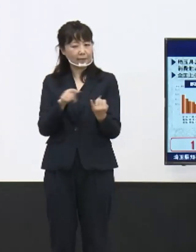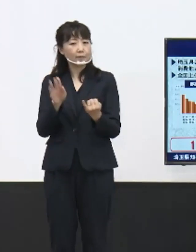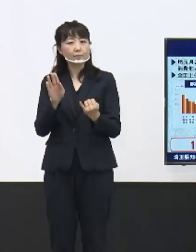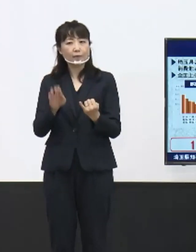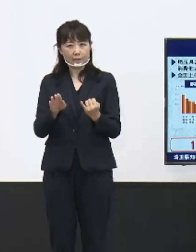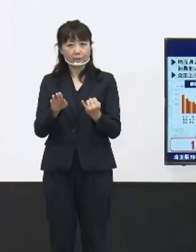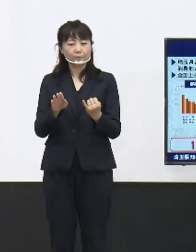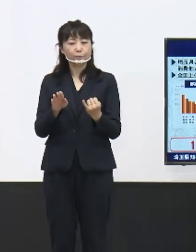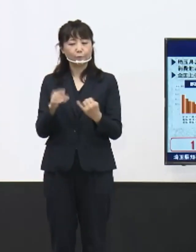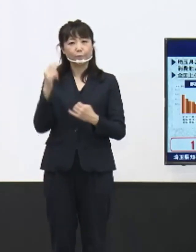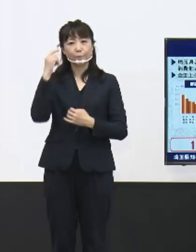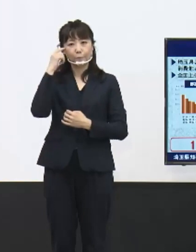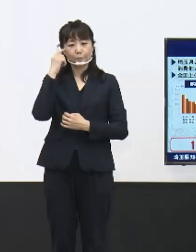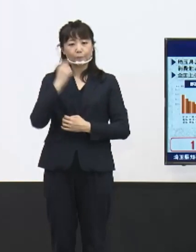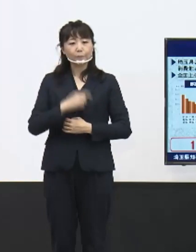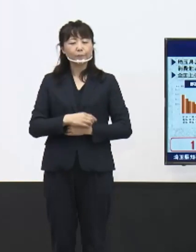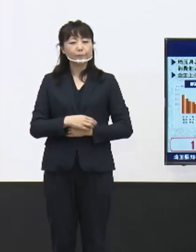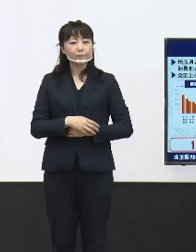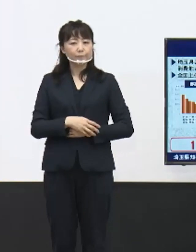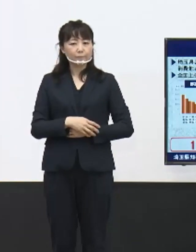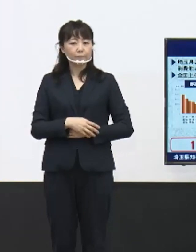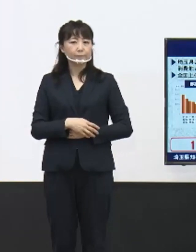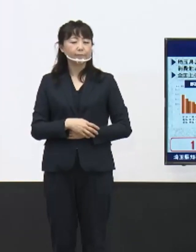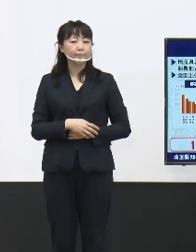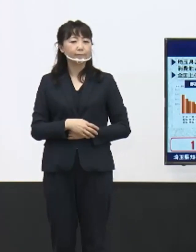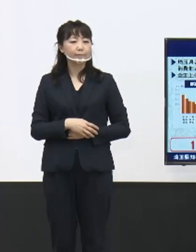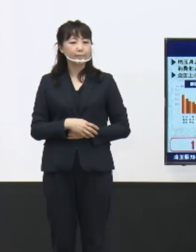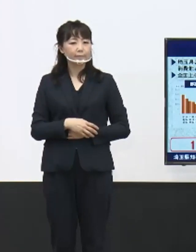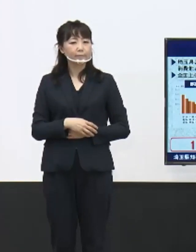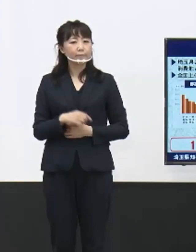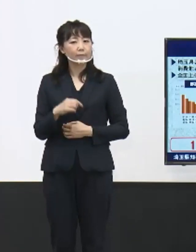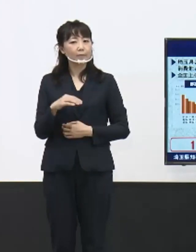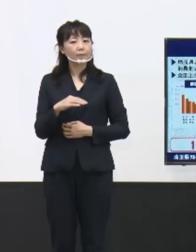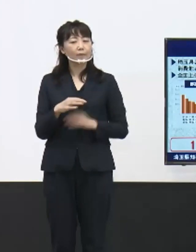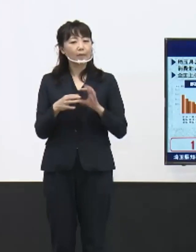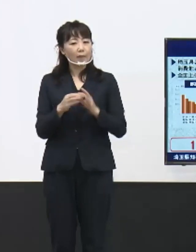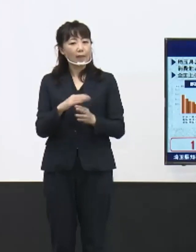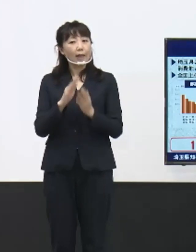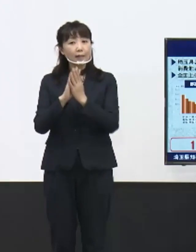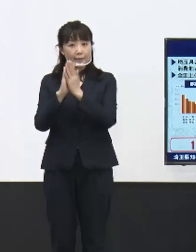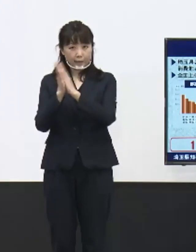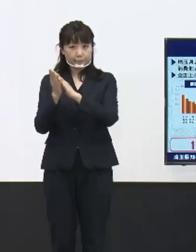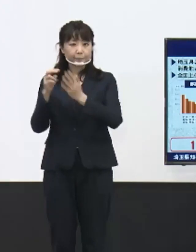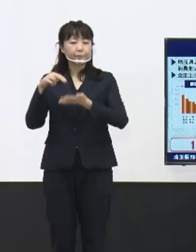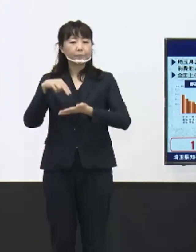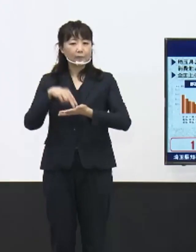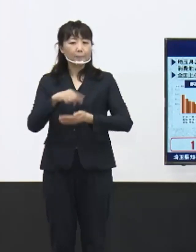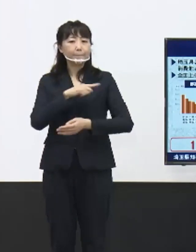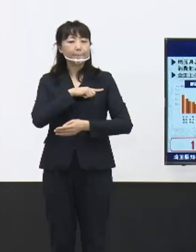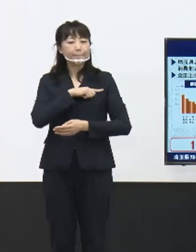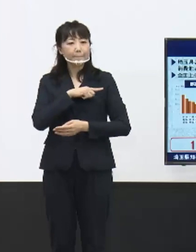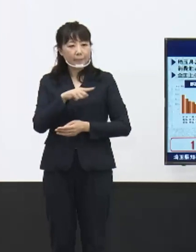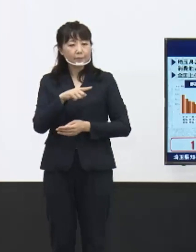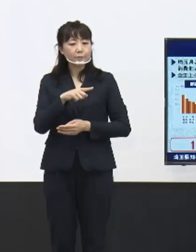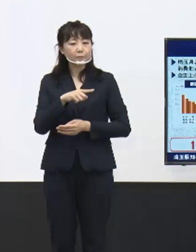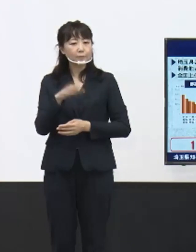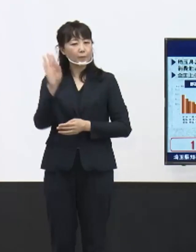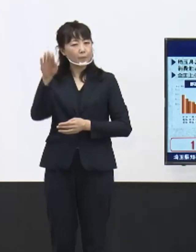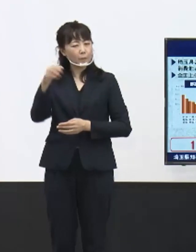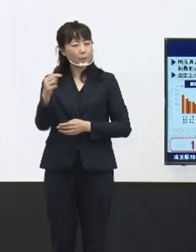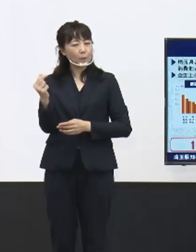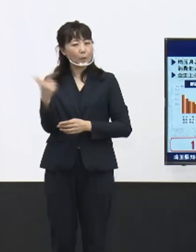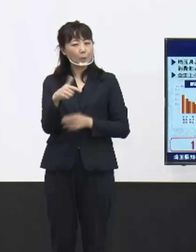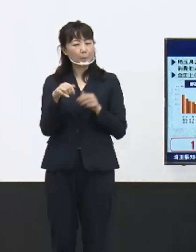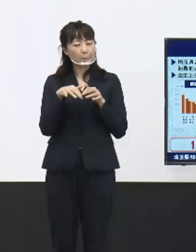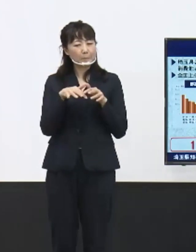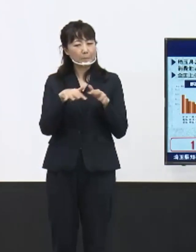ているというふうに考えています。でそんな中で我々現場の県といたしましては、まずは特に第6波を見据えた